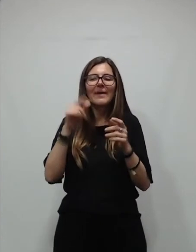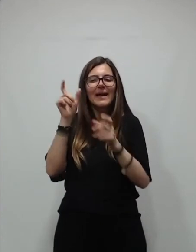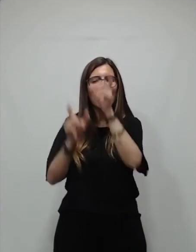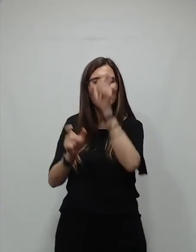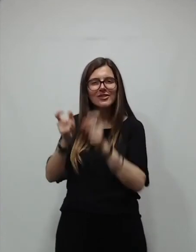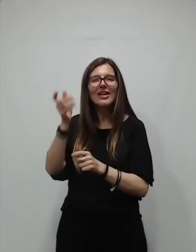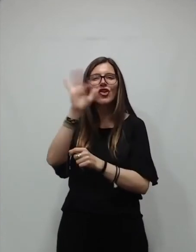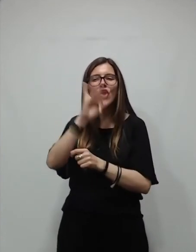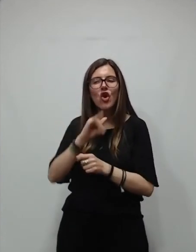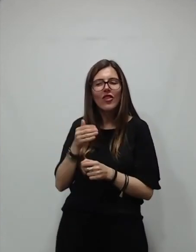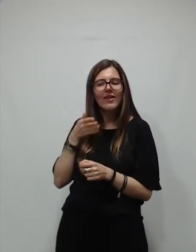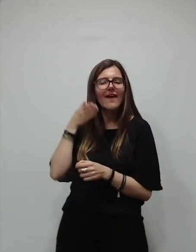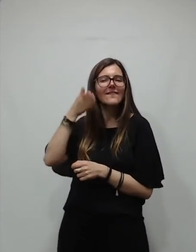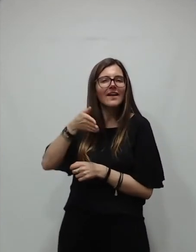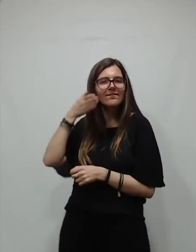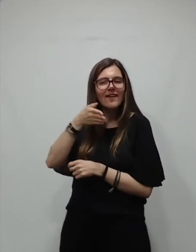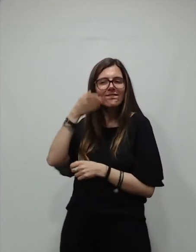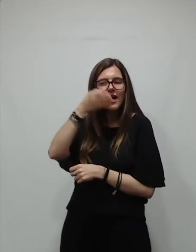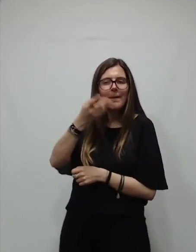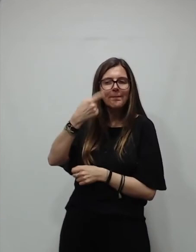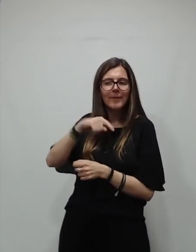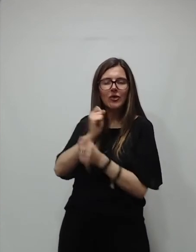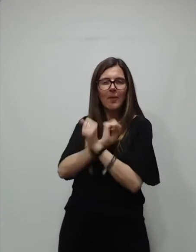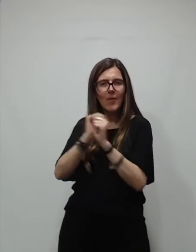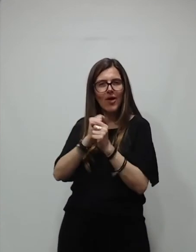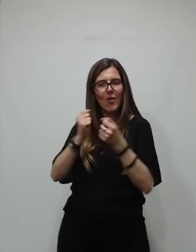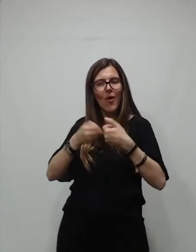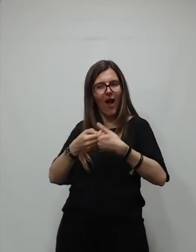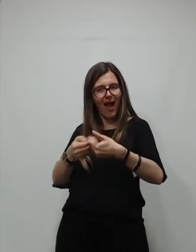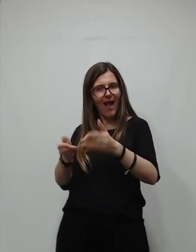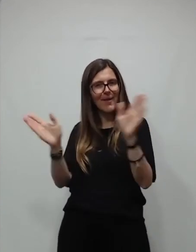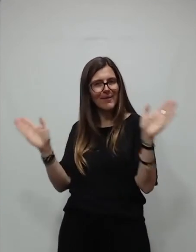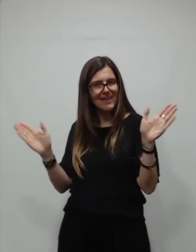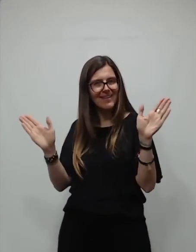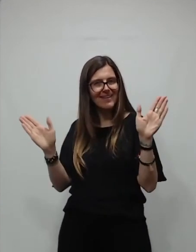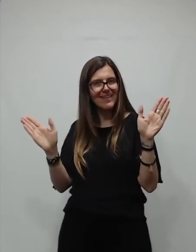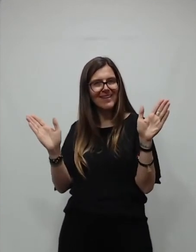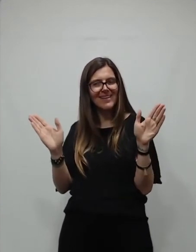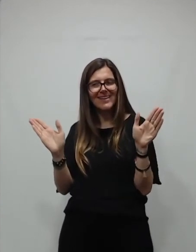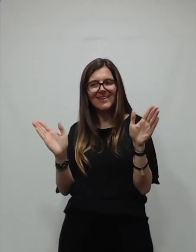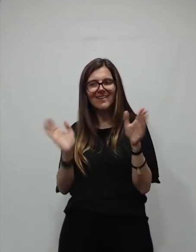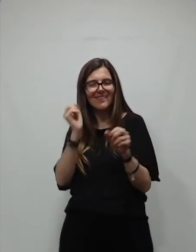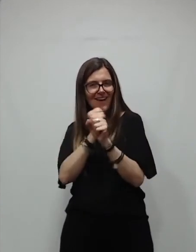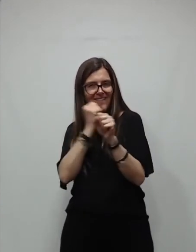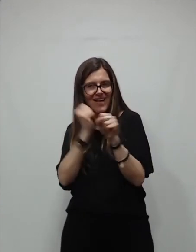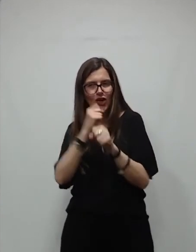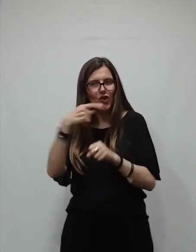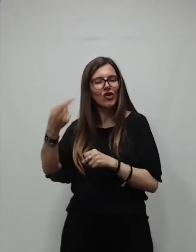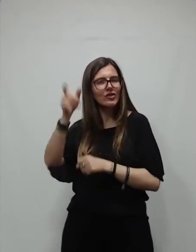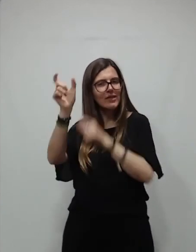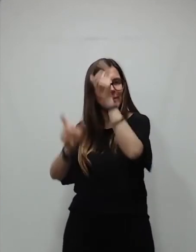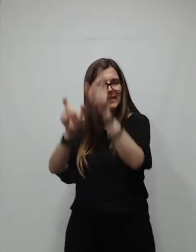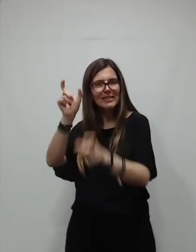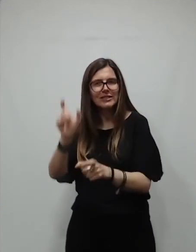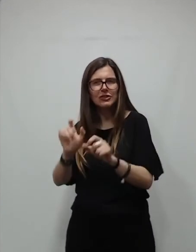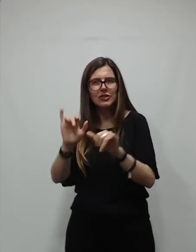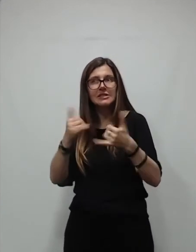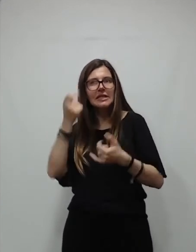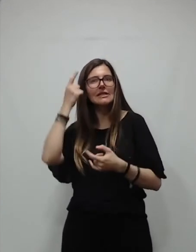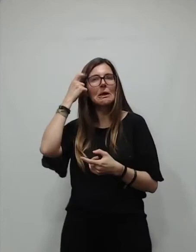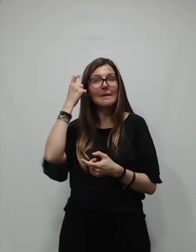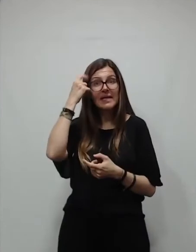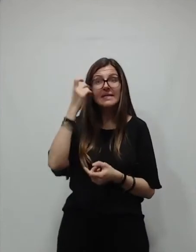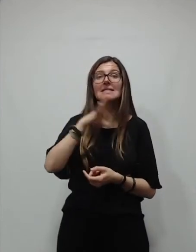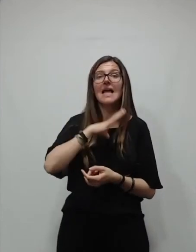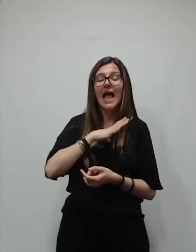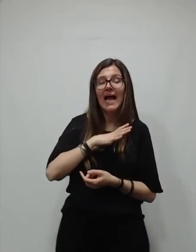pero digamos, hay posibilidad de abrir a otras redes, tienen experiencia con eso. Si han tenido experiencia,